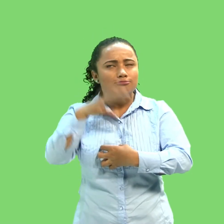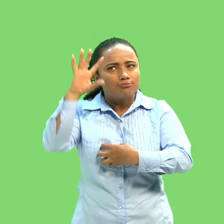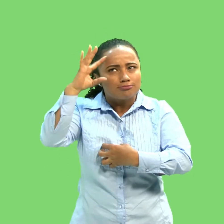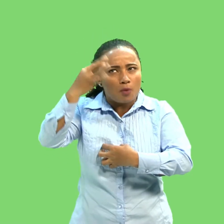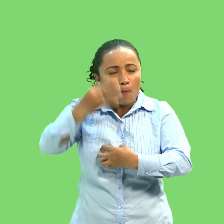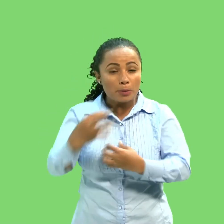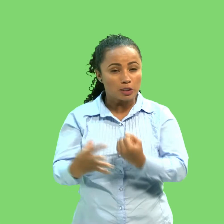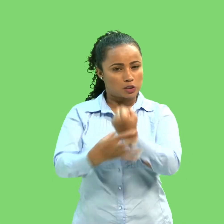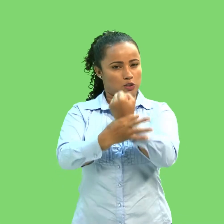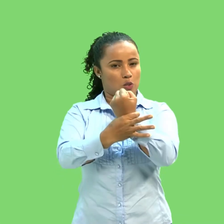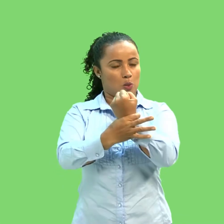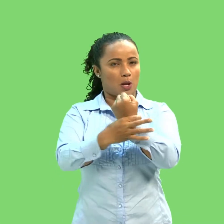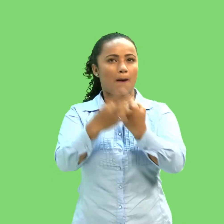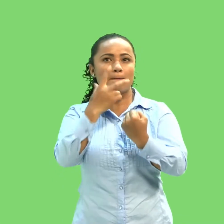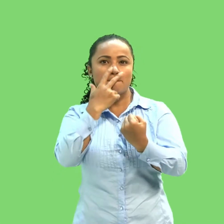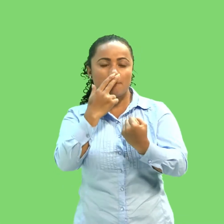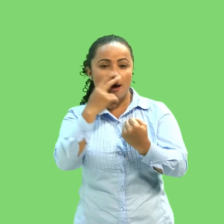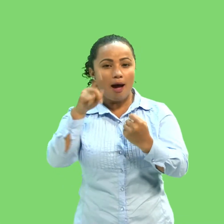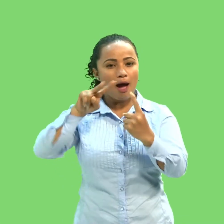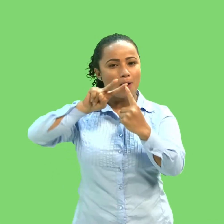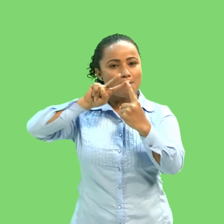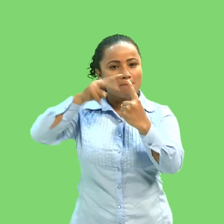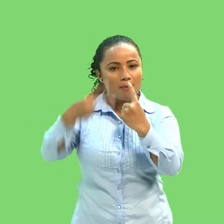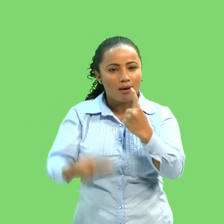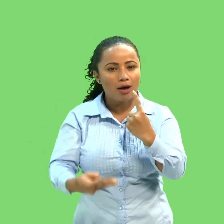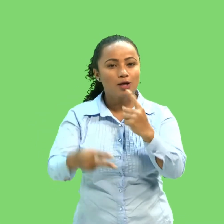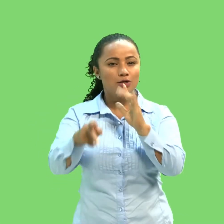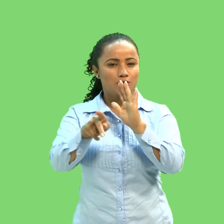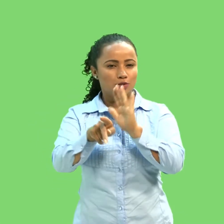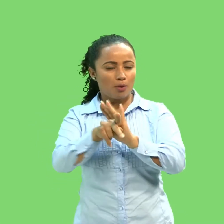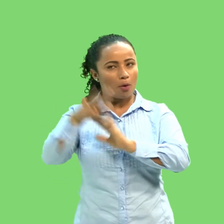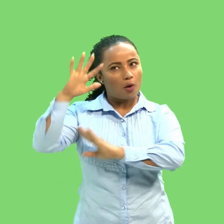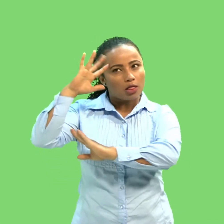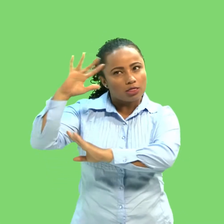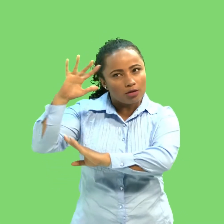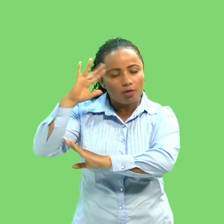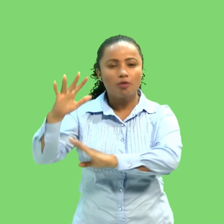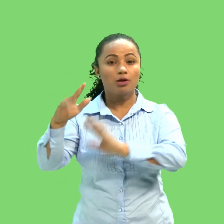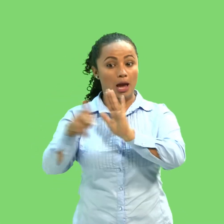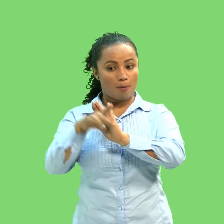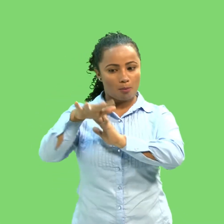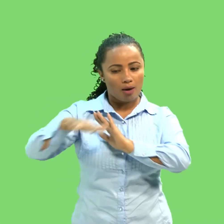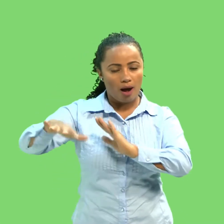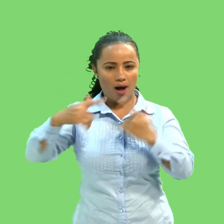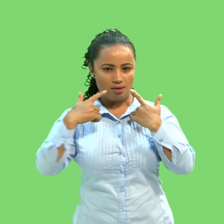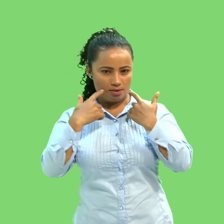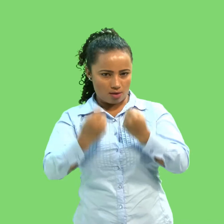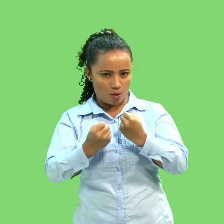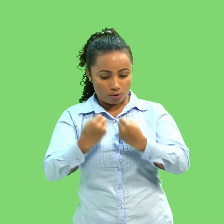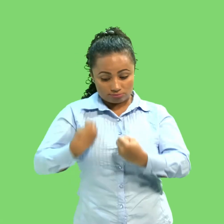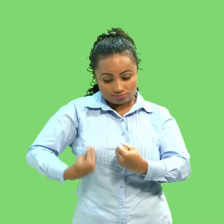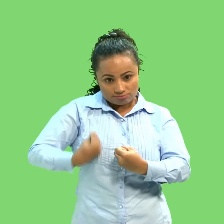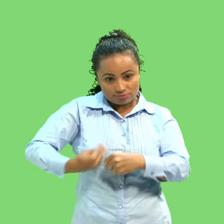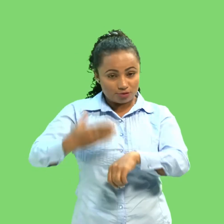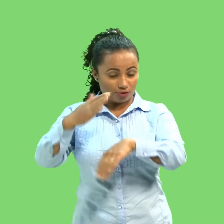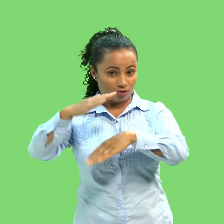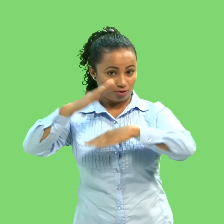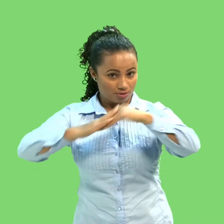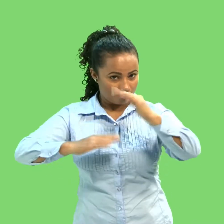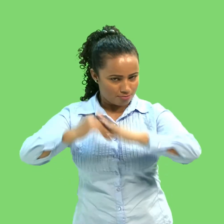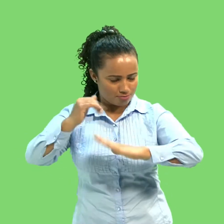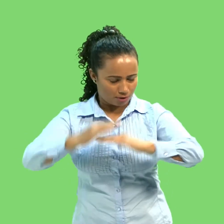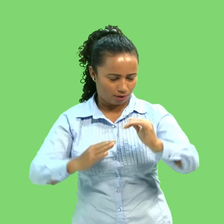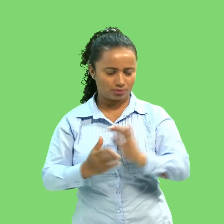maneira: são os paradigmas teóricos da linguística levados à prática. Esta tendência de conceituação